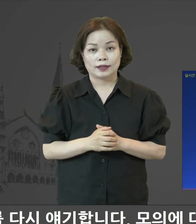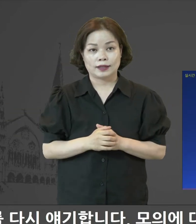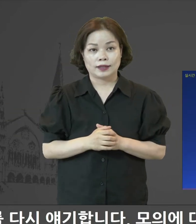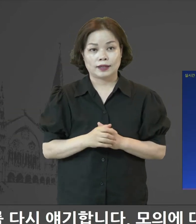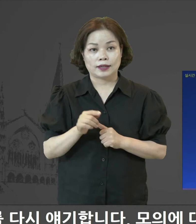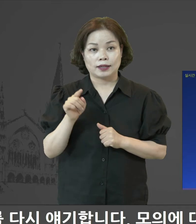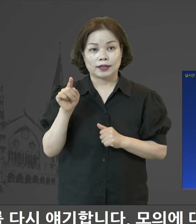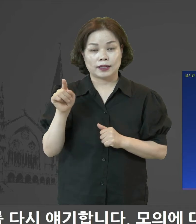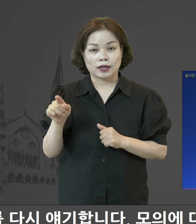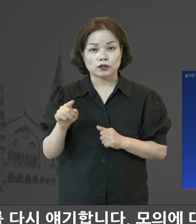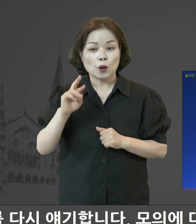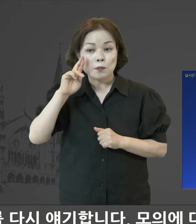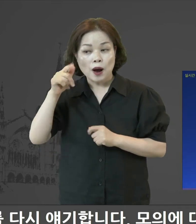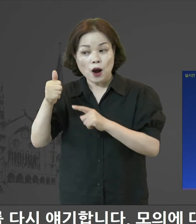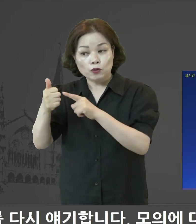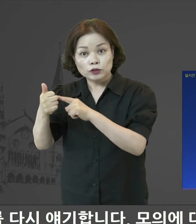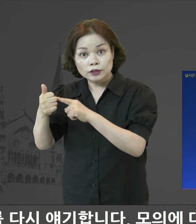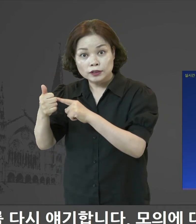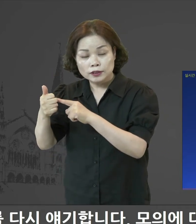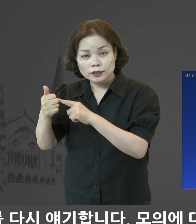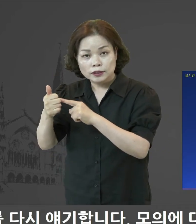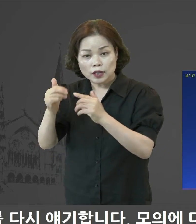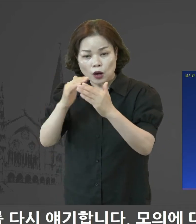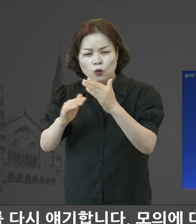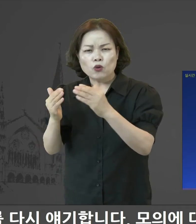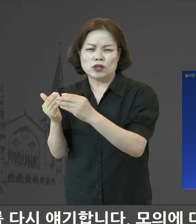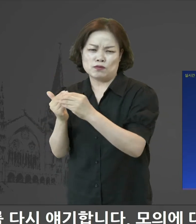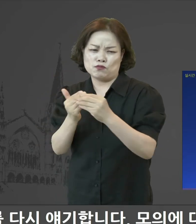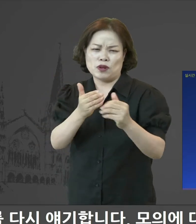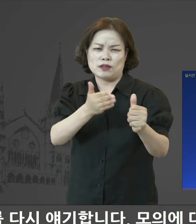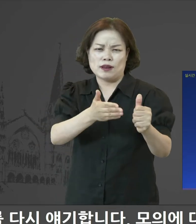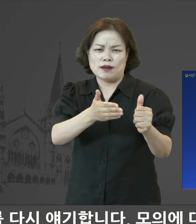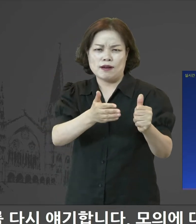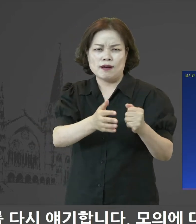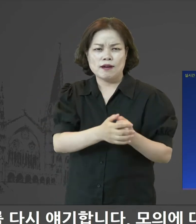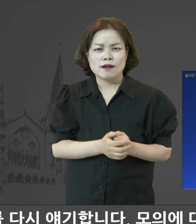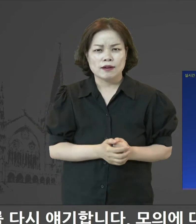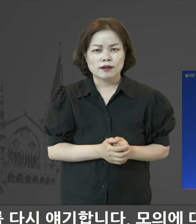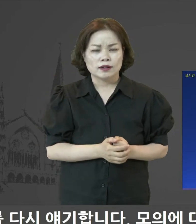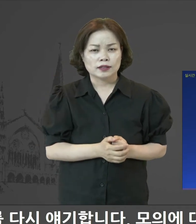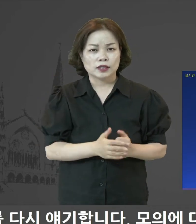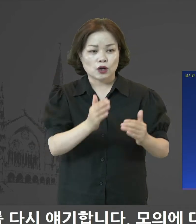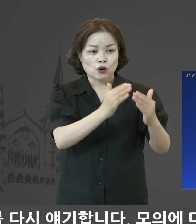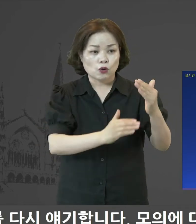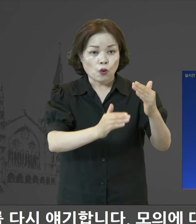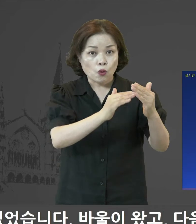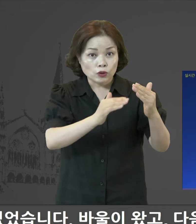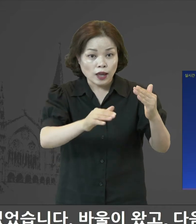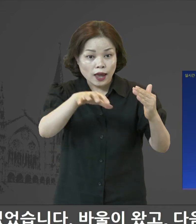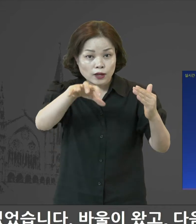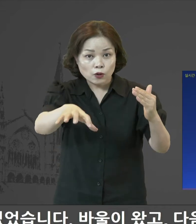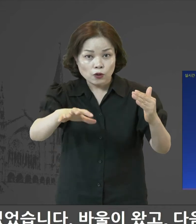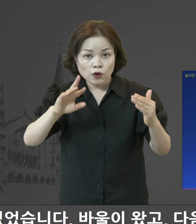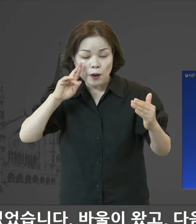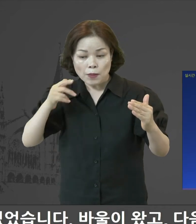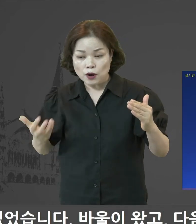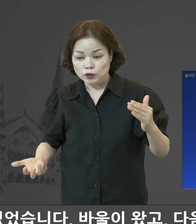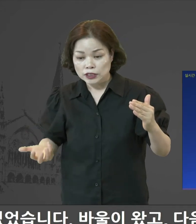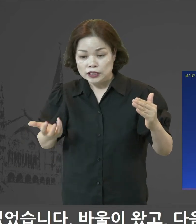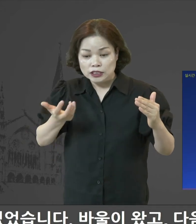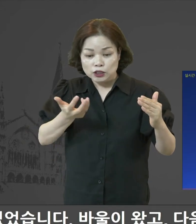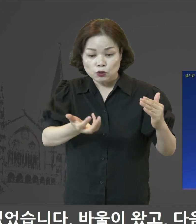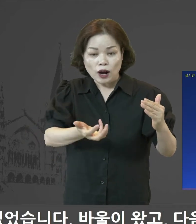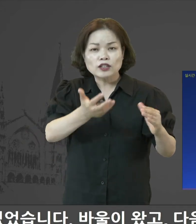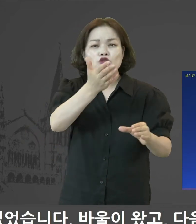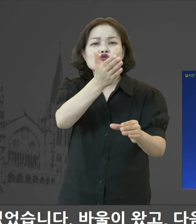가서 바울을 그렇게 공회로 한 번 더 불러달라는 겁니다. 공회로 바울이 이동하는